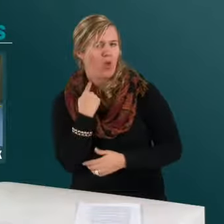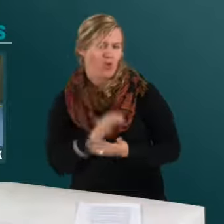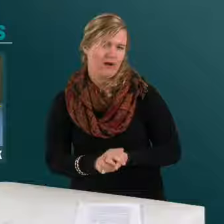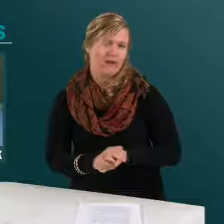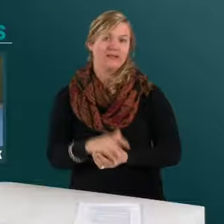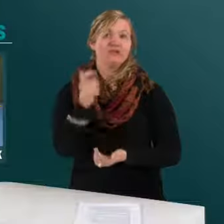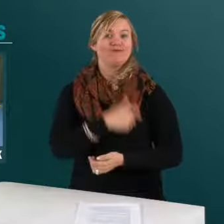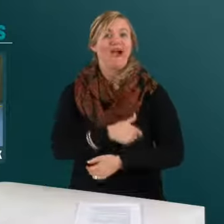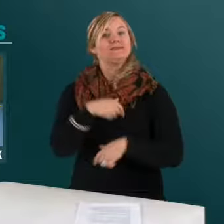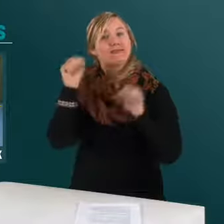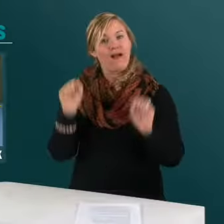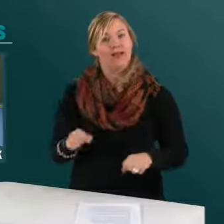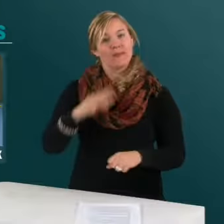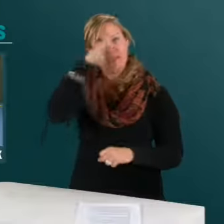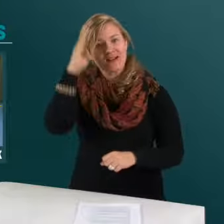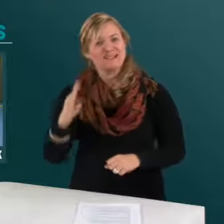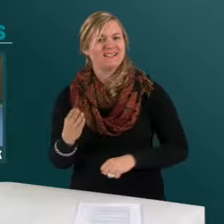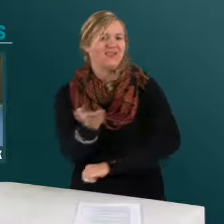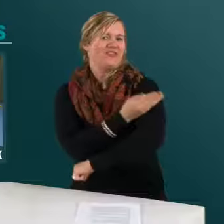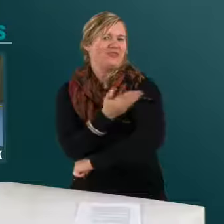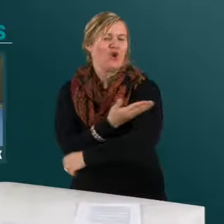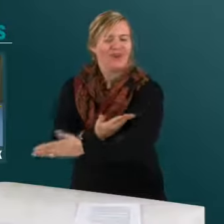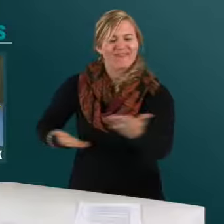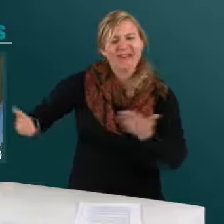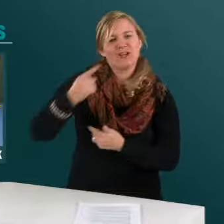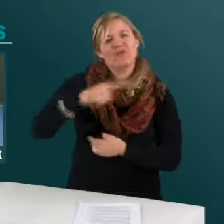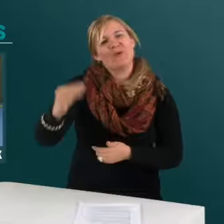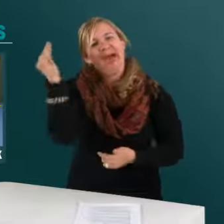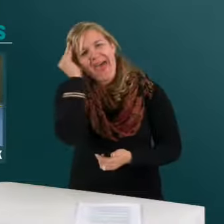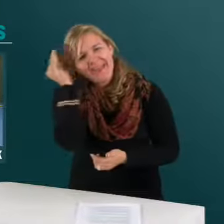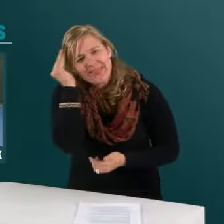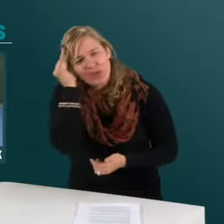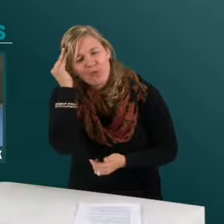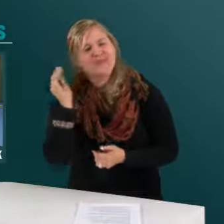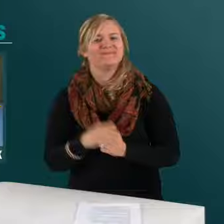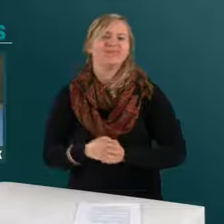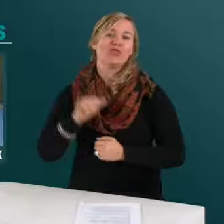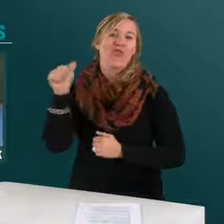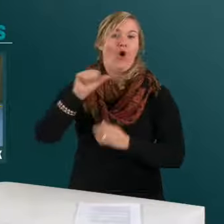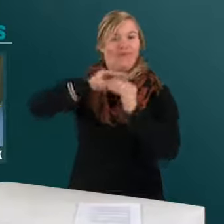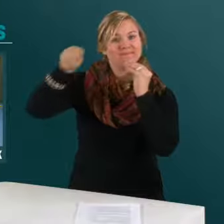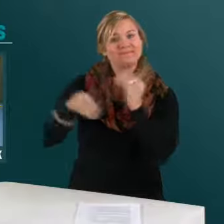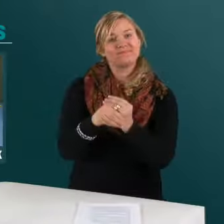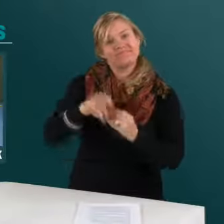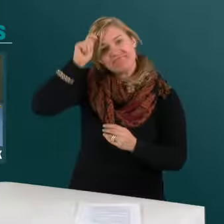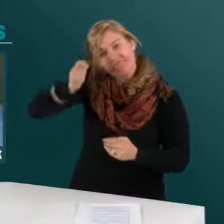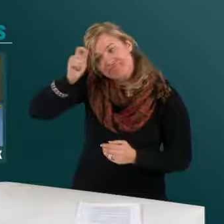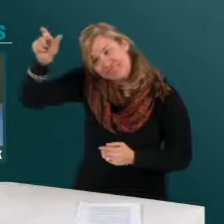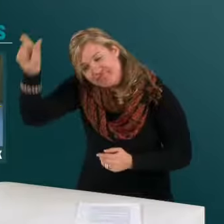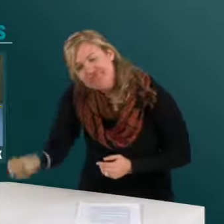schlusspunkt die schweizer pisten aus schöne erinnerung die trikots mit der brasilianischen mannschaft zusätzlich wurde